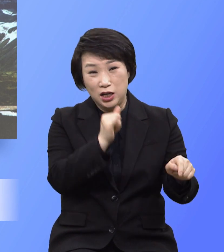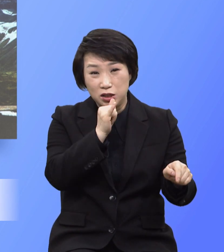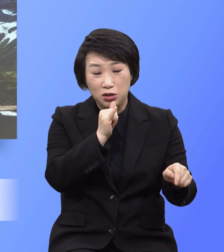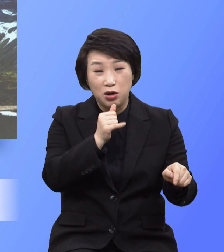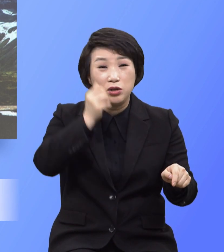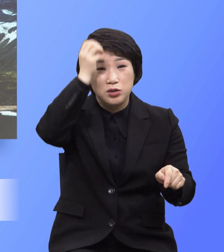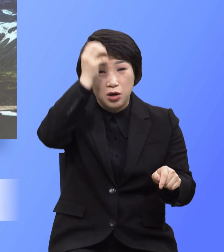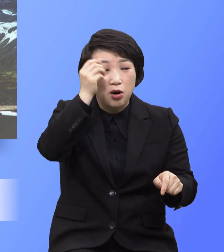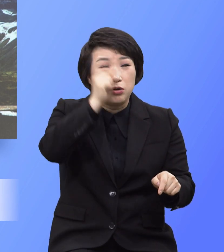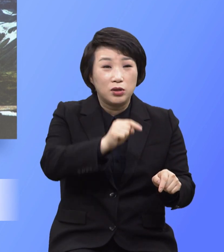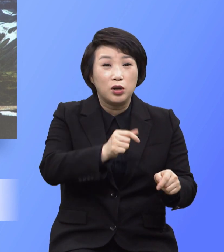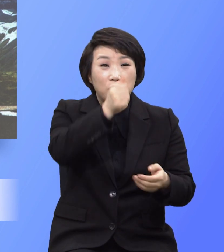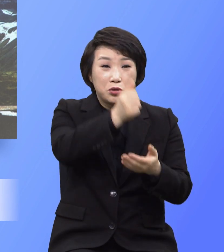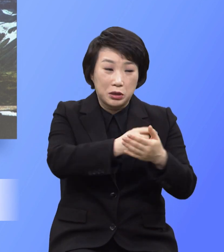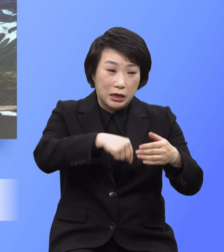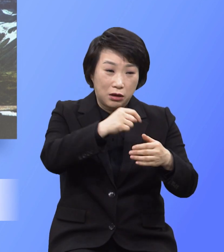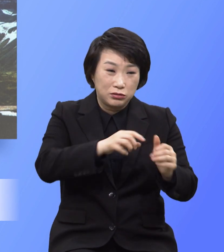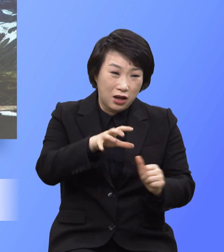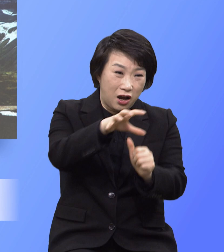영적으로 죄 아래서